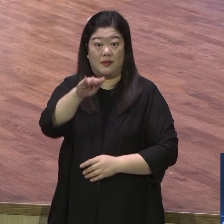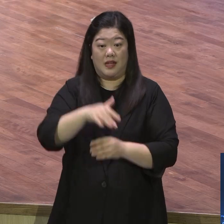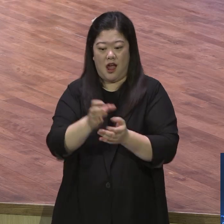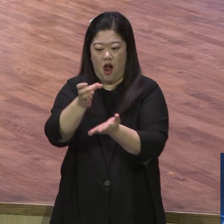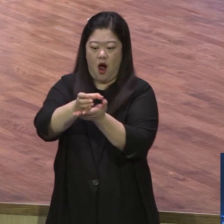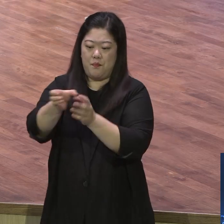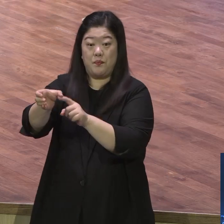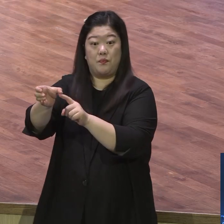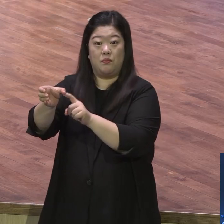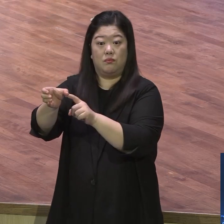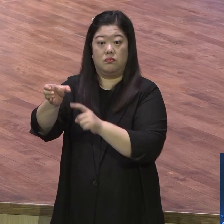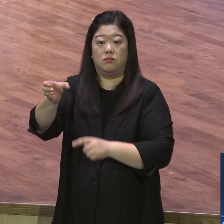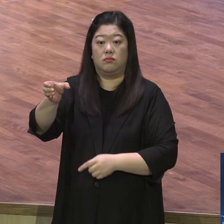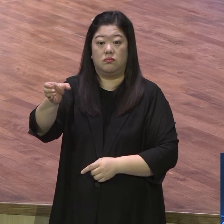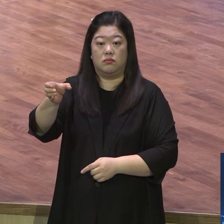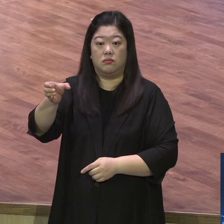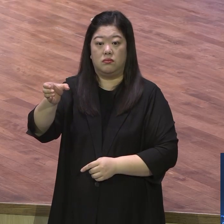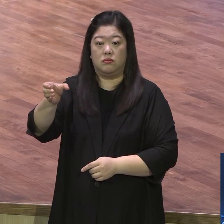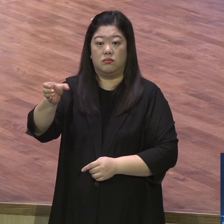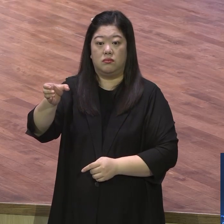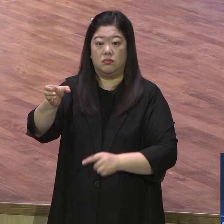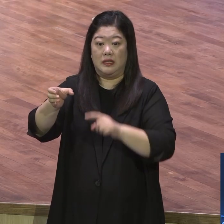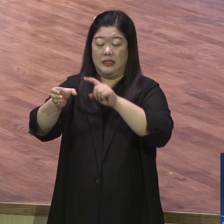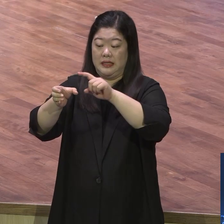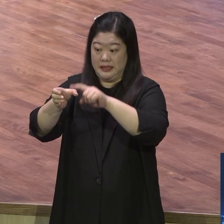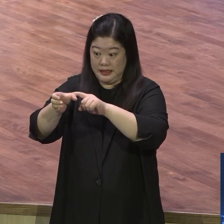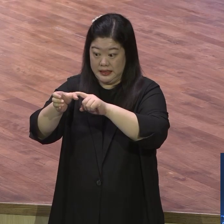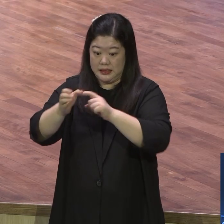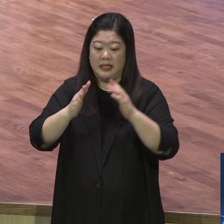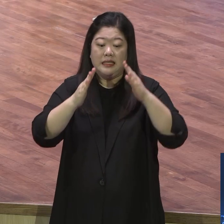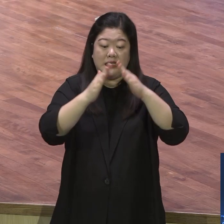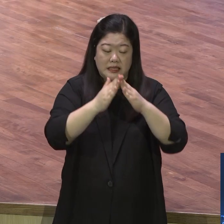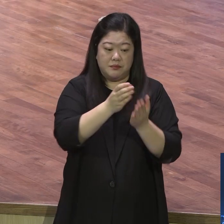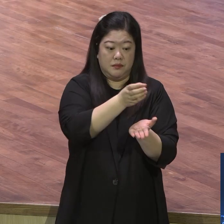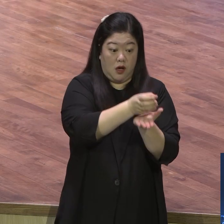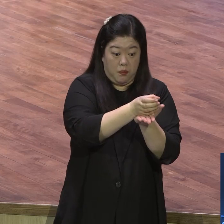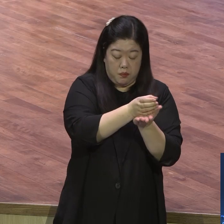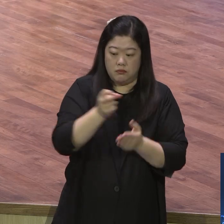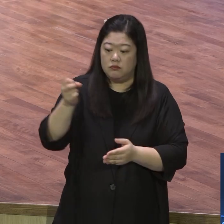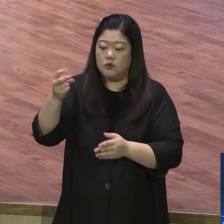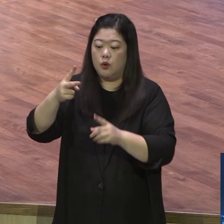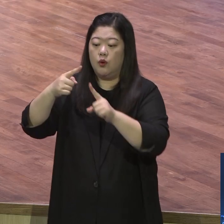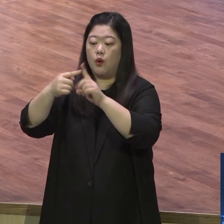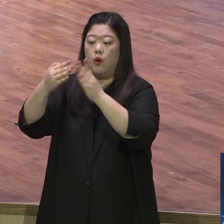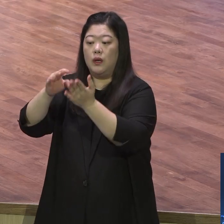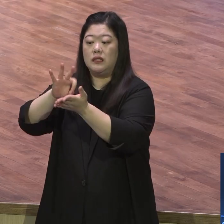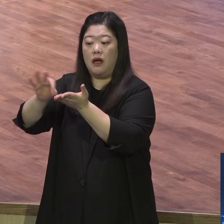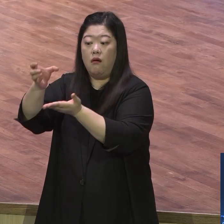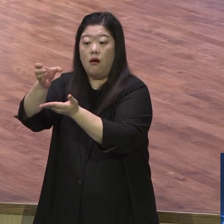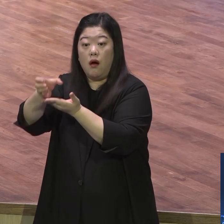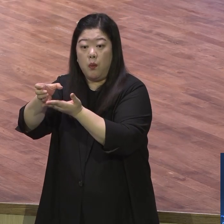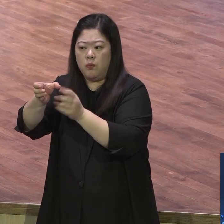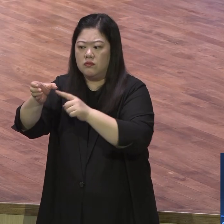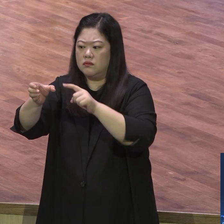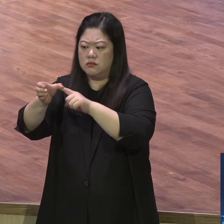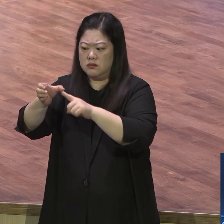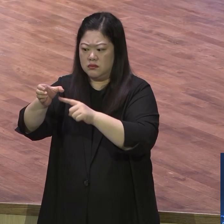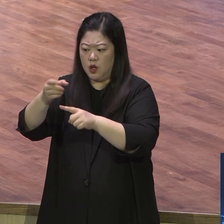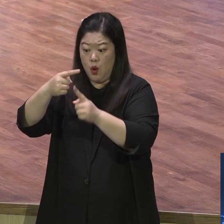있으면 아무것도 안 물컵이지만 이건 선물이에요 선물 하나님의 이름으로 들어진 거예요 하나님 거라고요